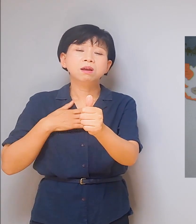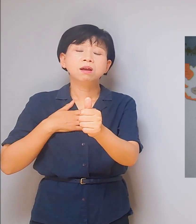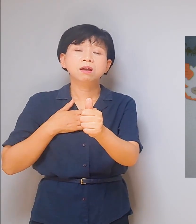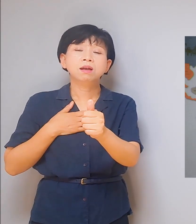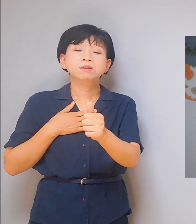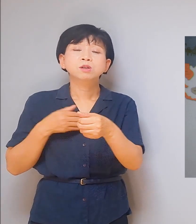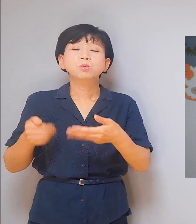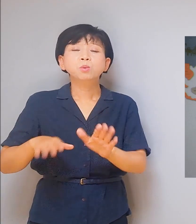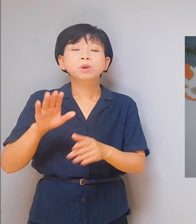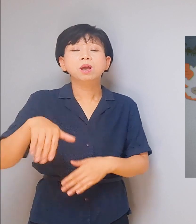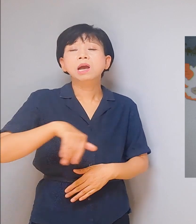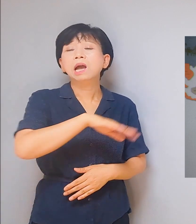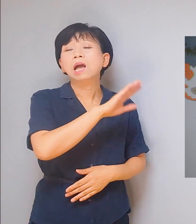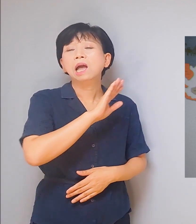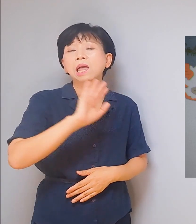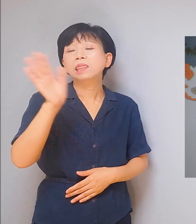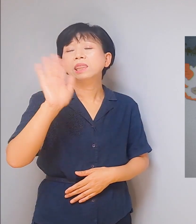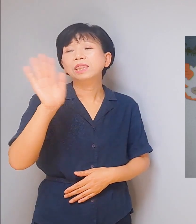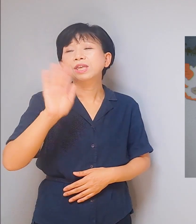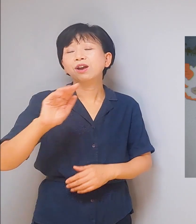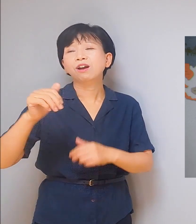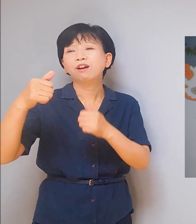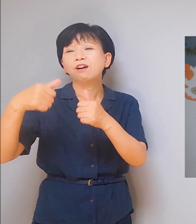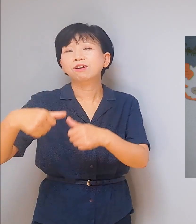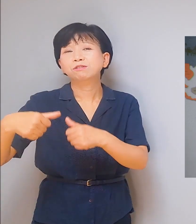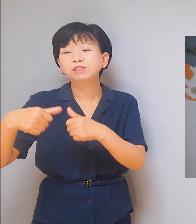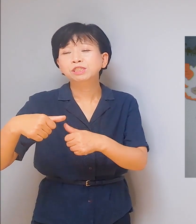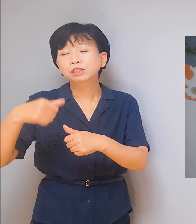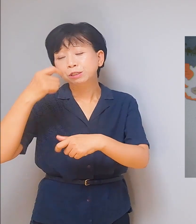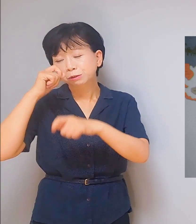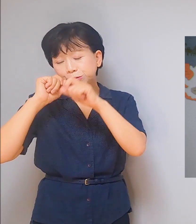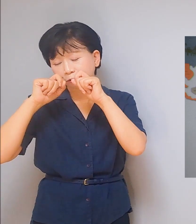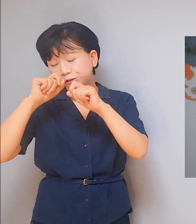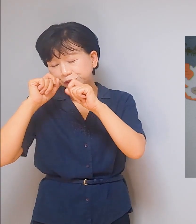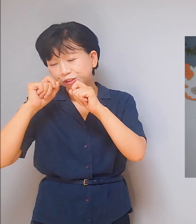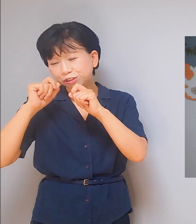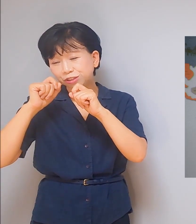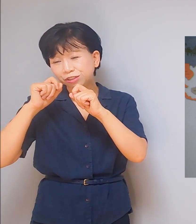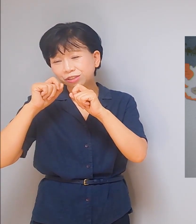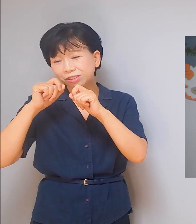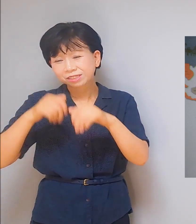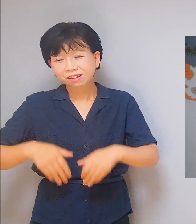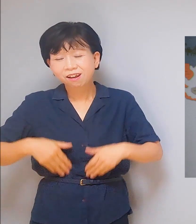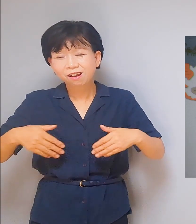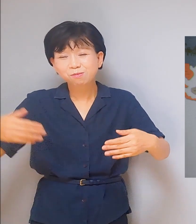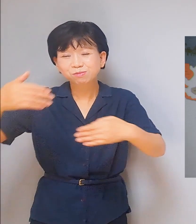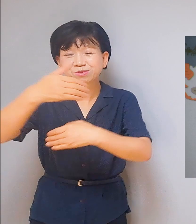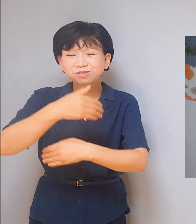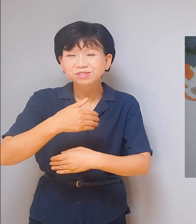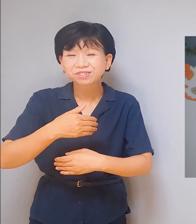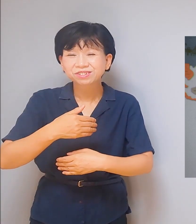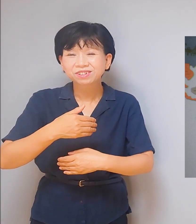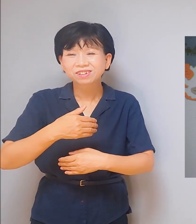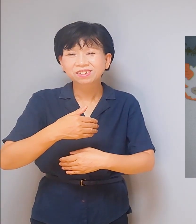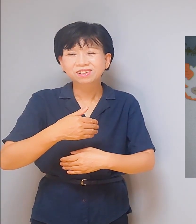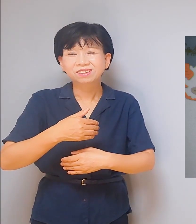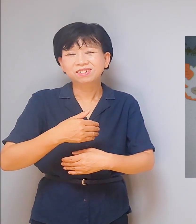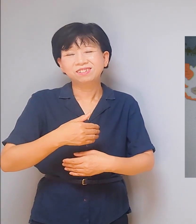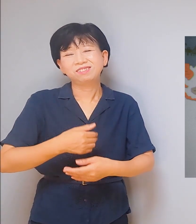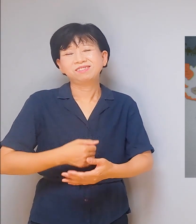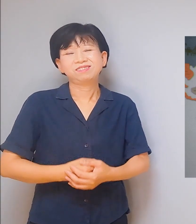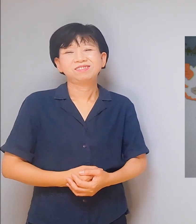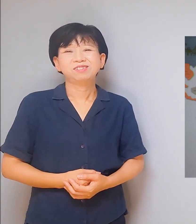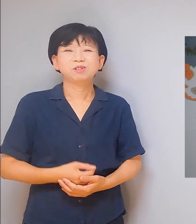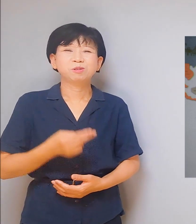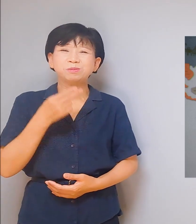고마웠어. 석별의 정을 나누고 뭐 울기라도 좀 하면서 뭐 이렇게 가면 조금 더